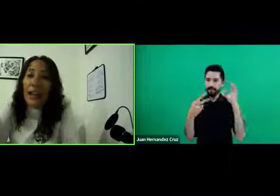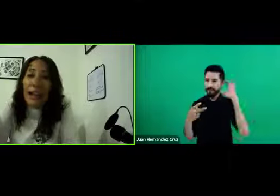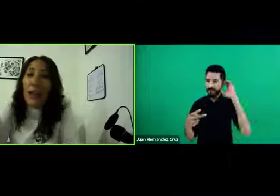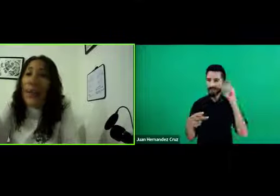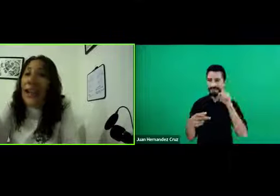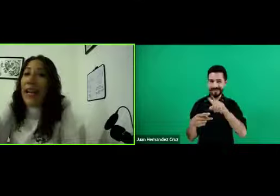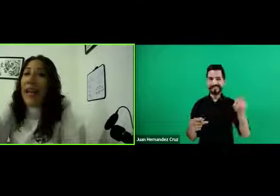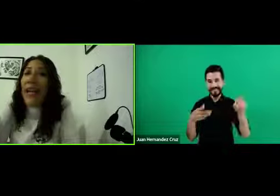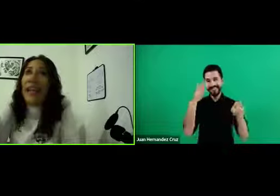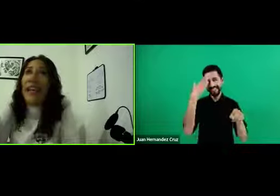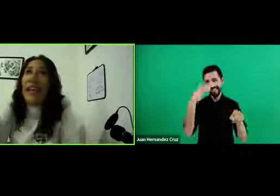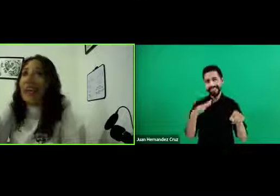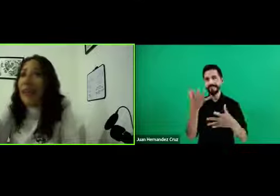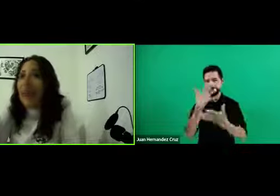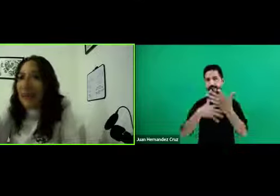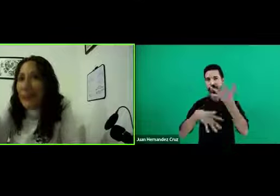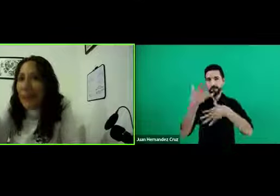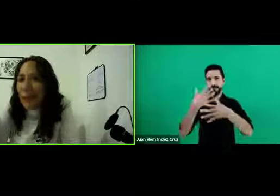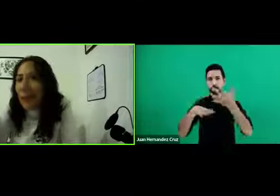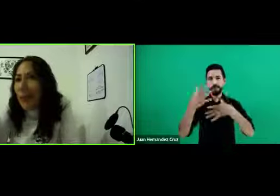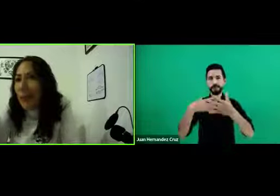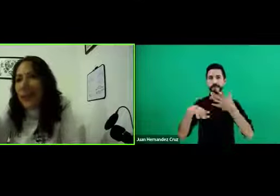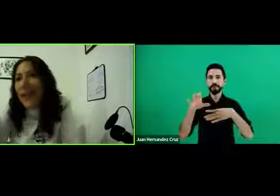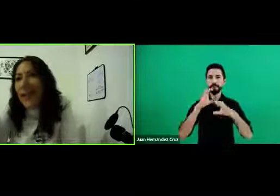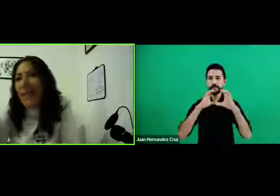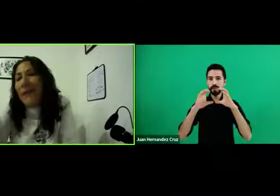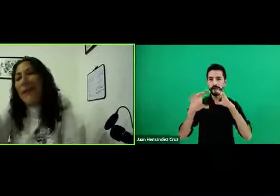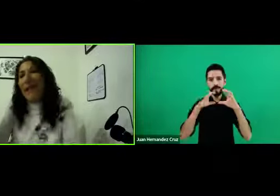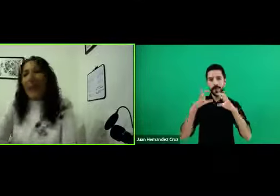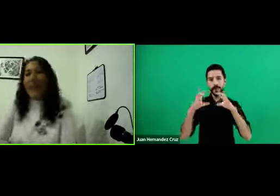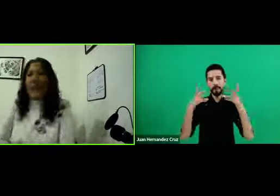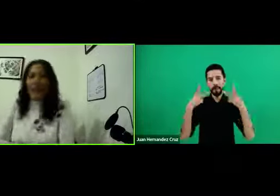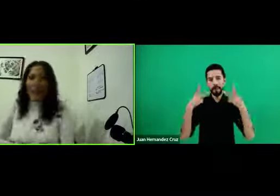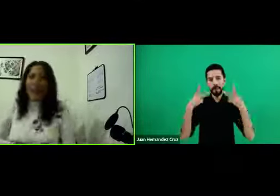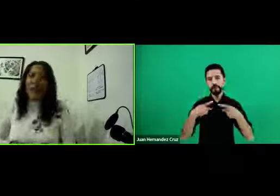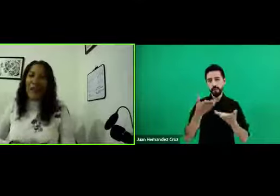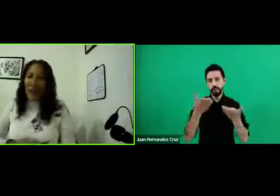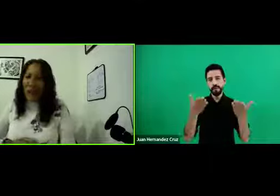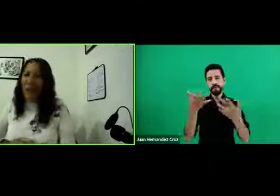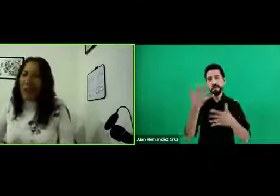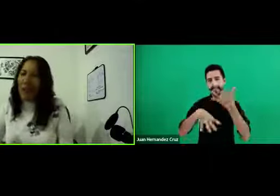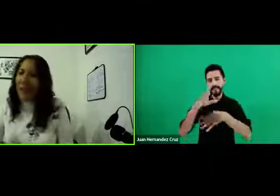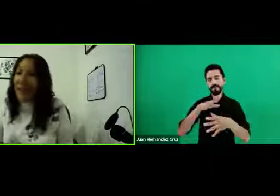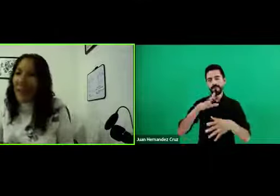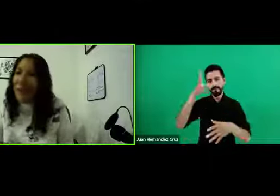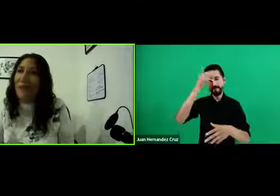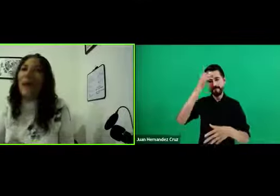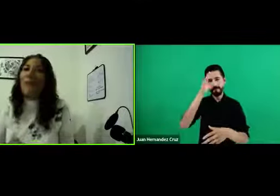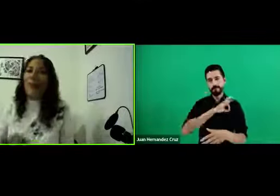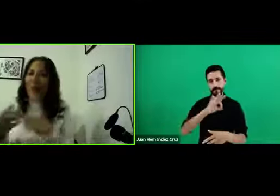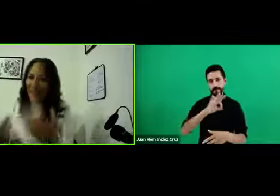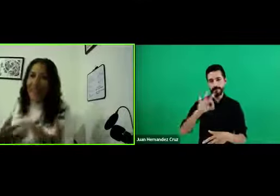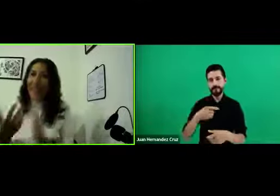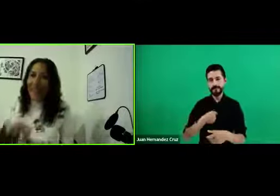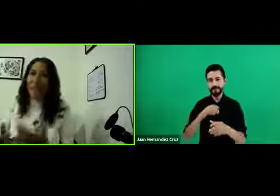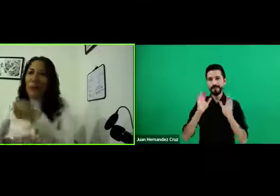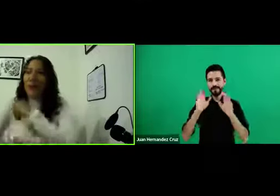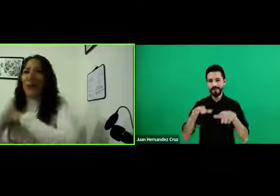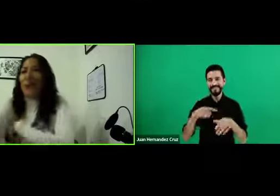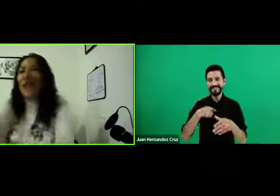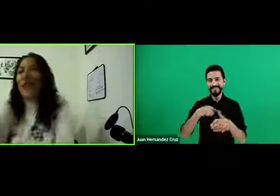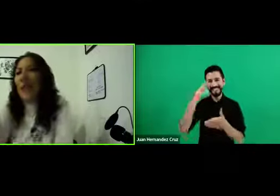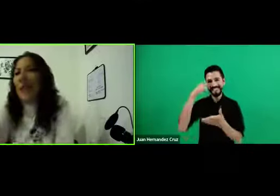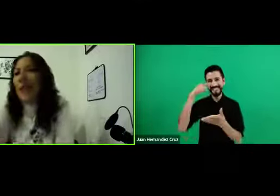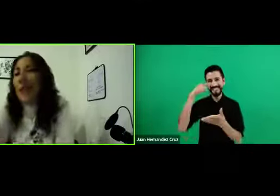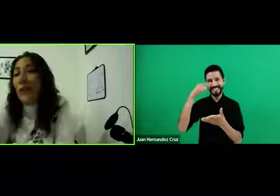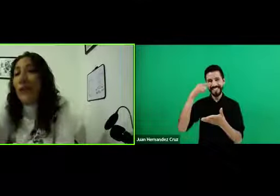hay lenguaje, hay esta capacitación para aprender a hablar en lenguaje de señas. Yo creo que me voy a inscribir para poder hacer este